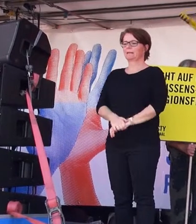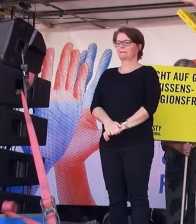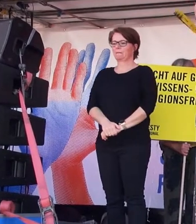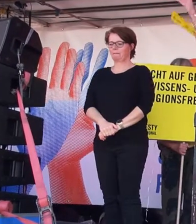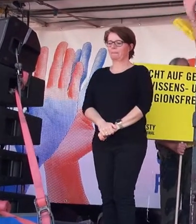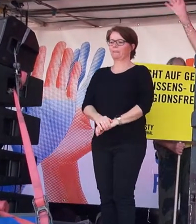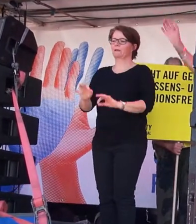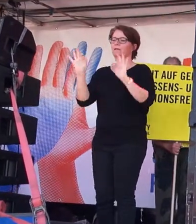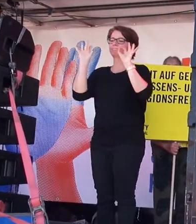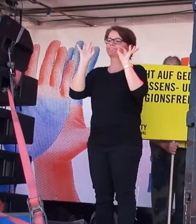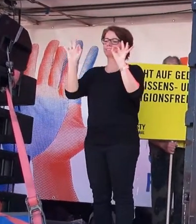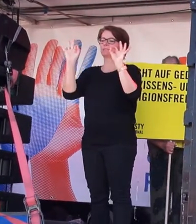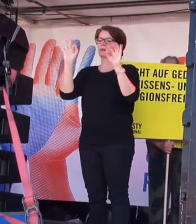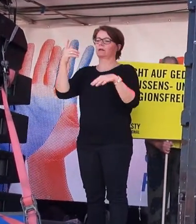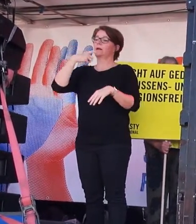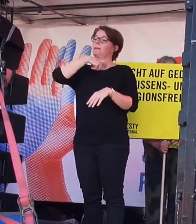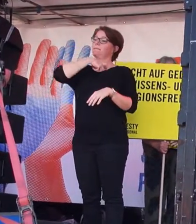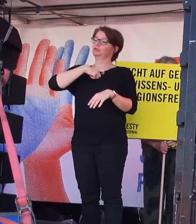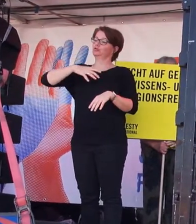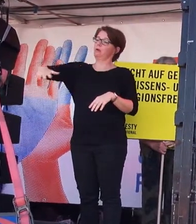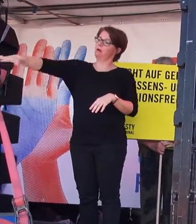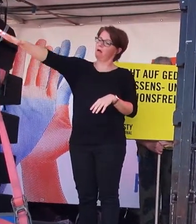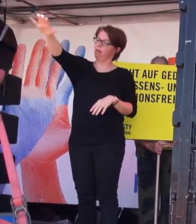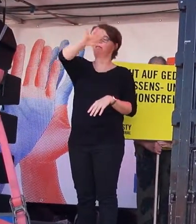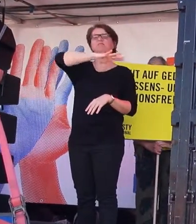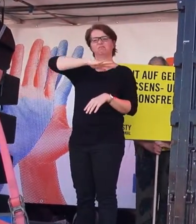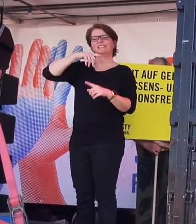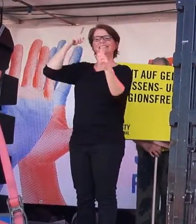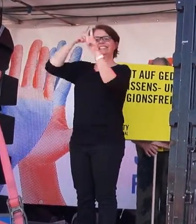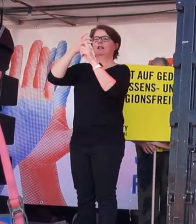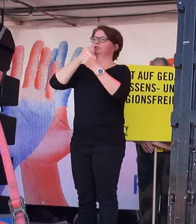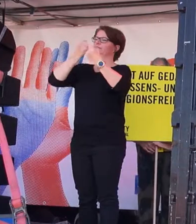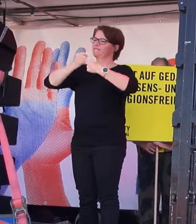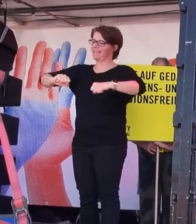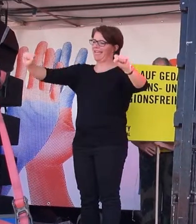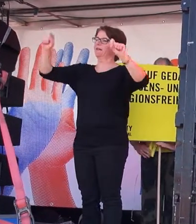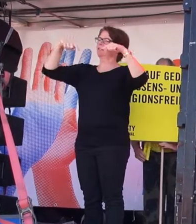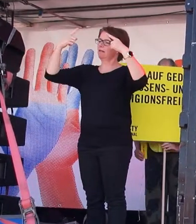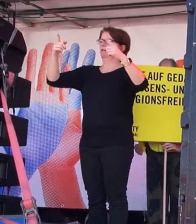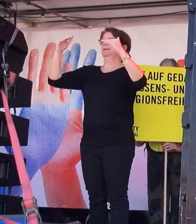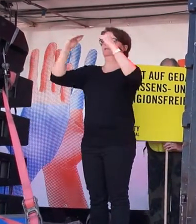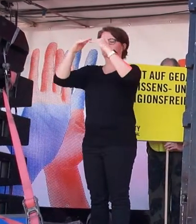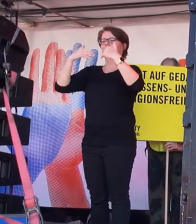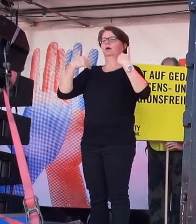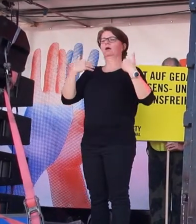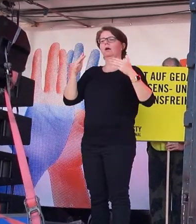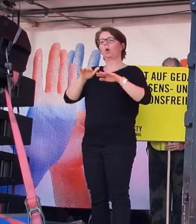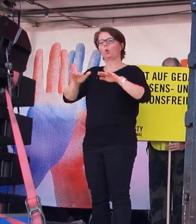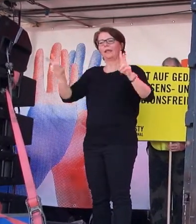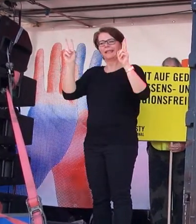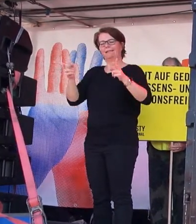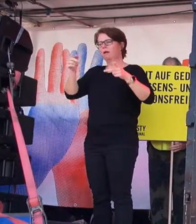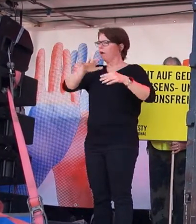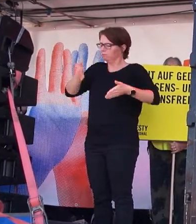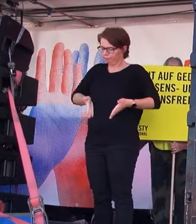Alle Menschen sind frei und gleich an Würde und Rechten geboren. Artikel 1